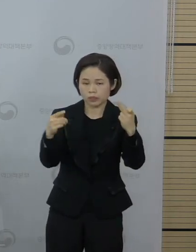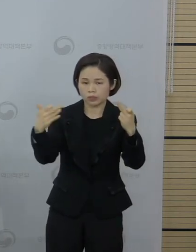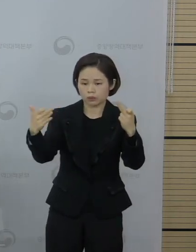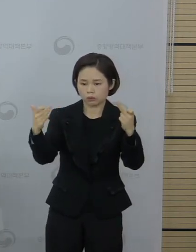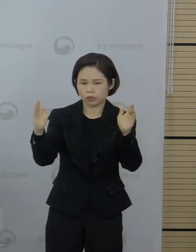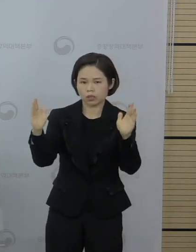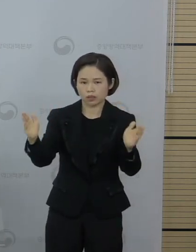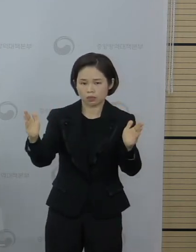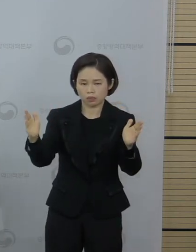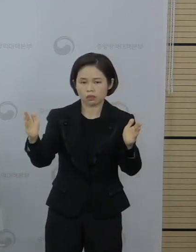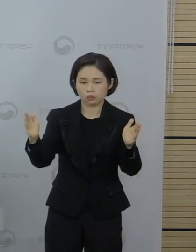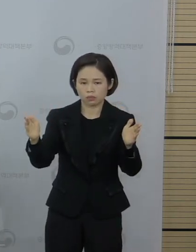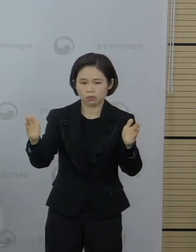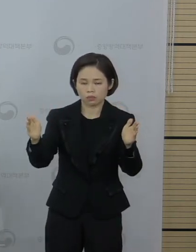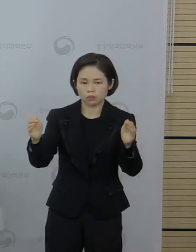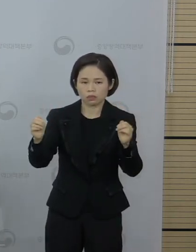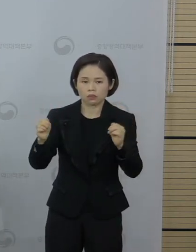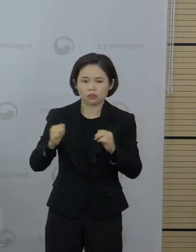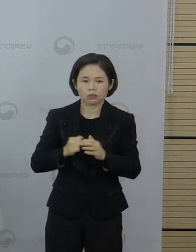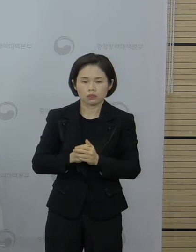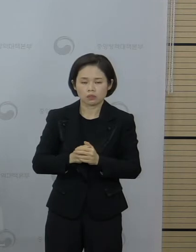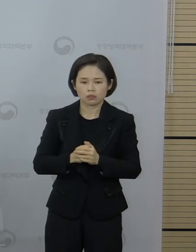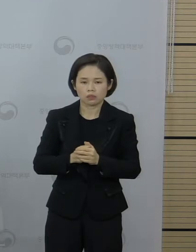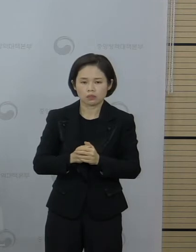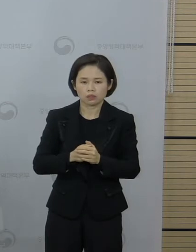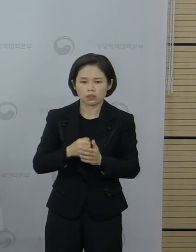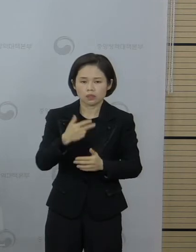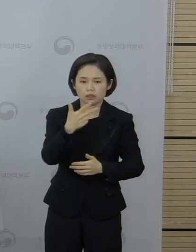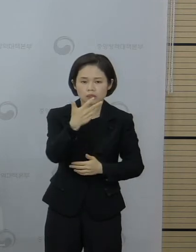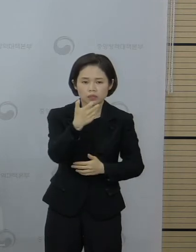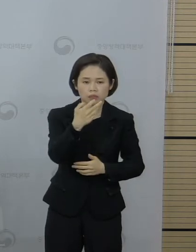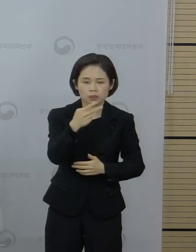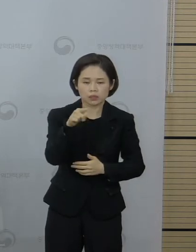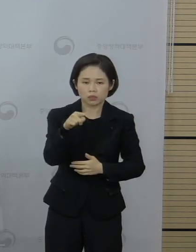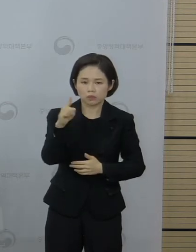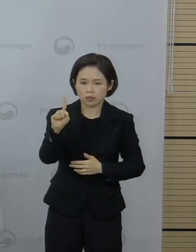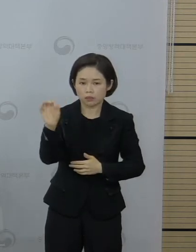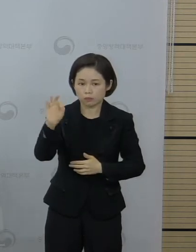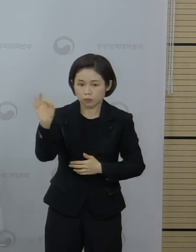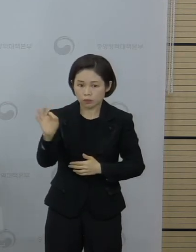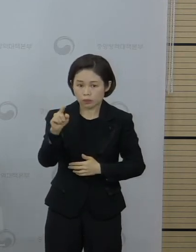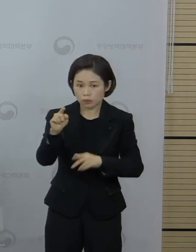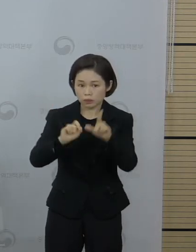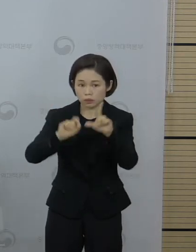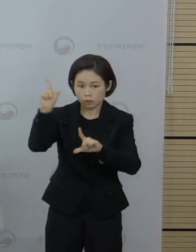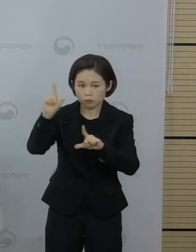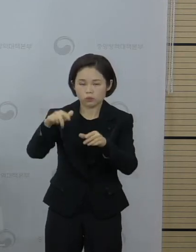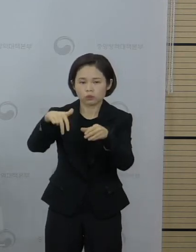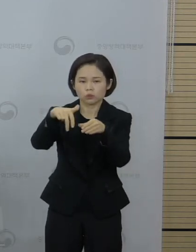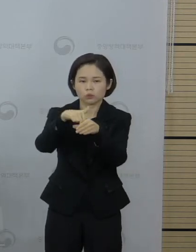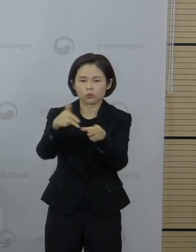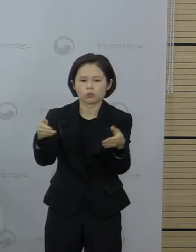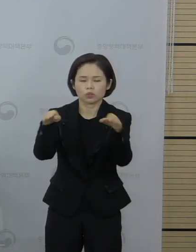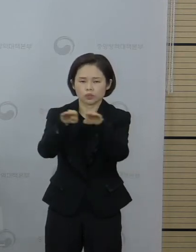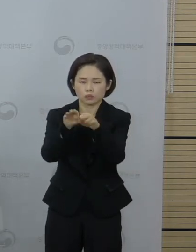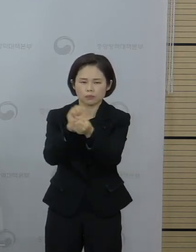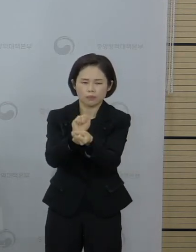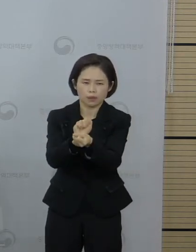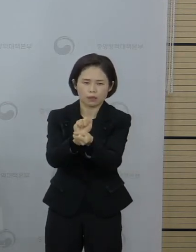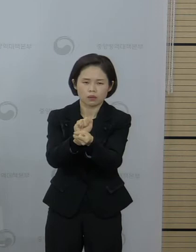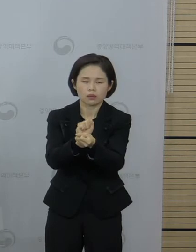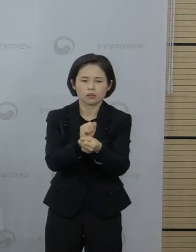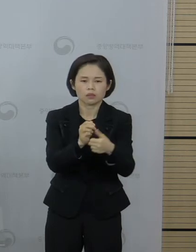19일 사이에 총 발생 건의 71.2% 대부분이 종교시설,